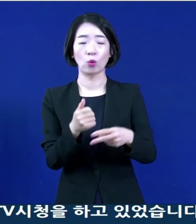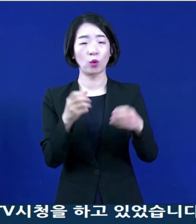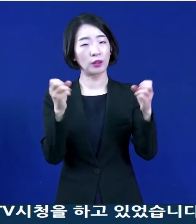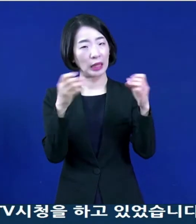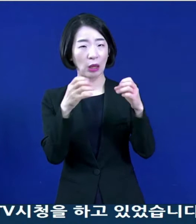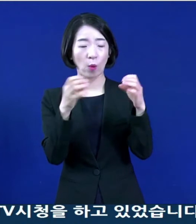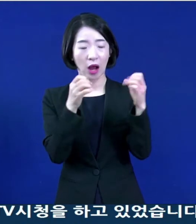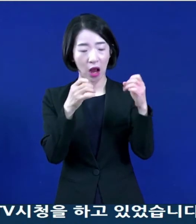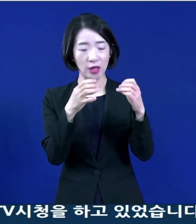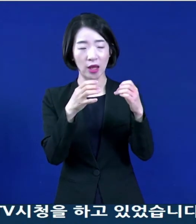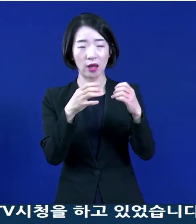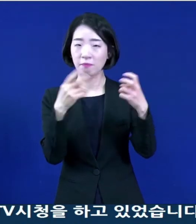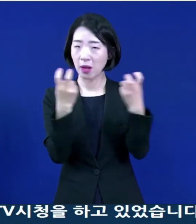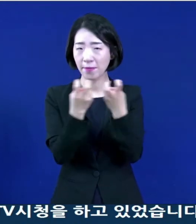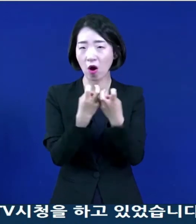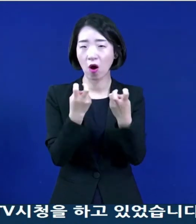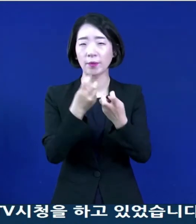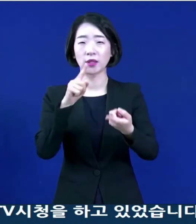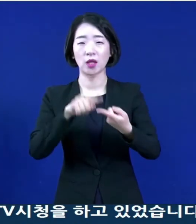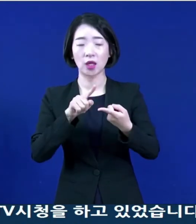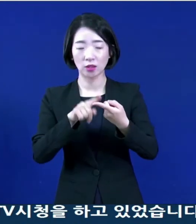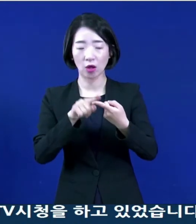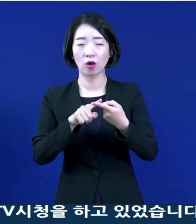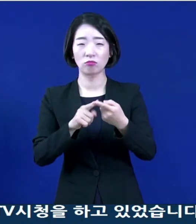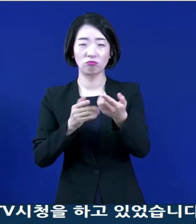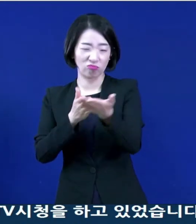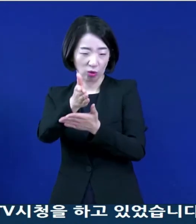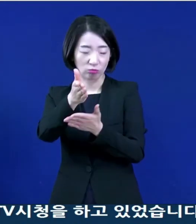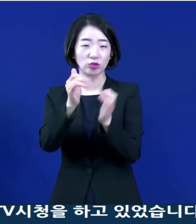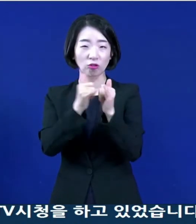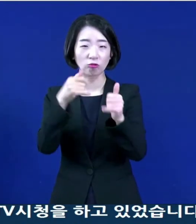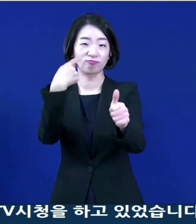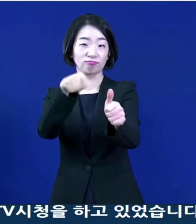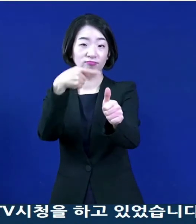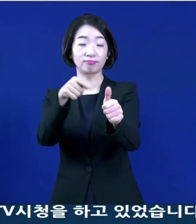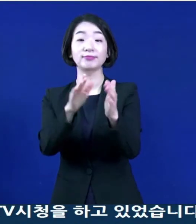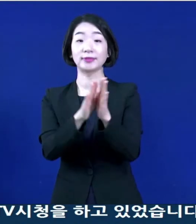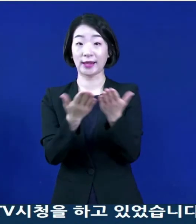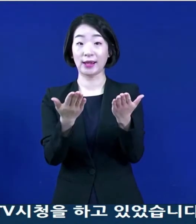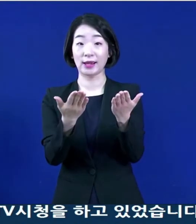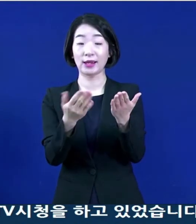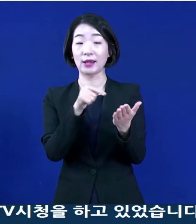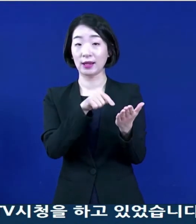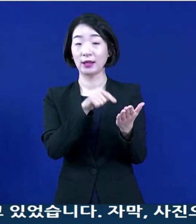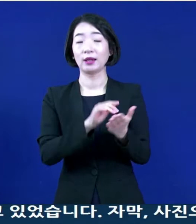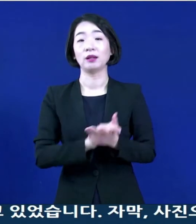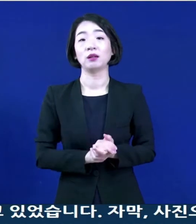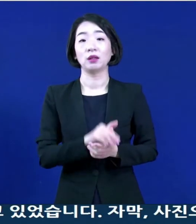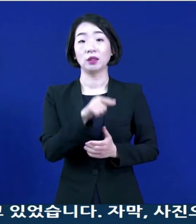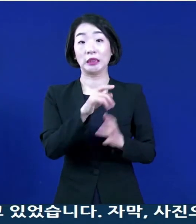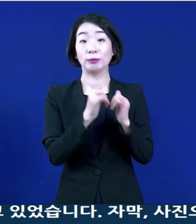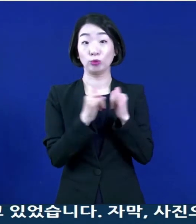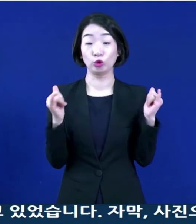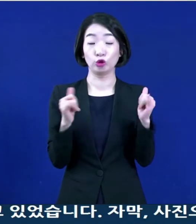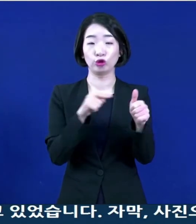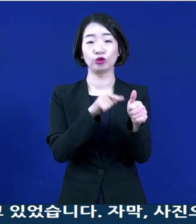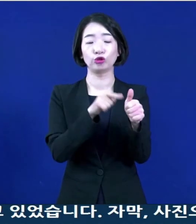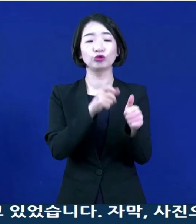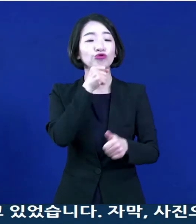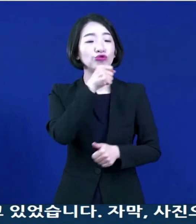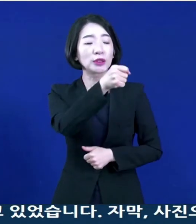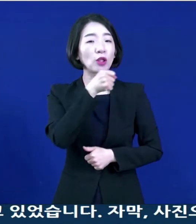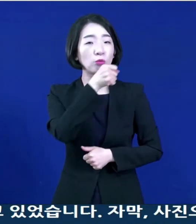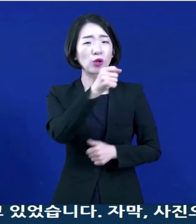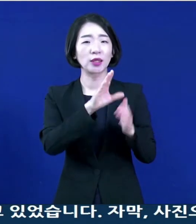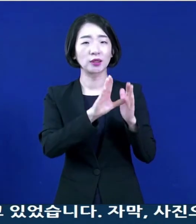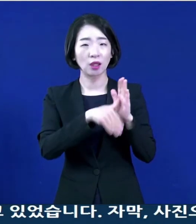뭐 이런 쪽 말하는 걸 어떻게 하는지 아주 뭐 전문적으로 가르치시는 분입니다. 내려주시고요. 이분은 아주 굉장히 인터뷰할 때 보면